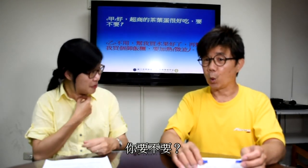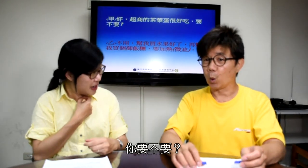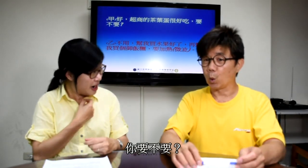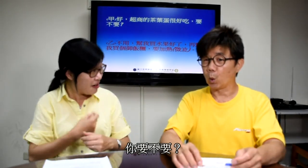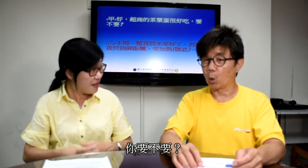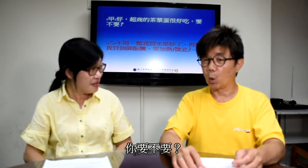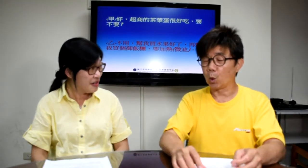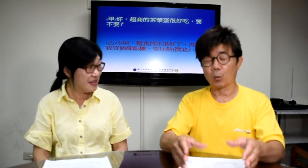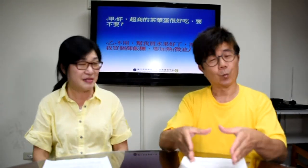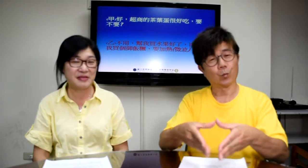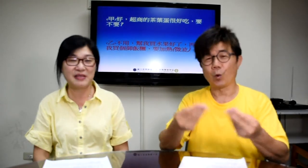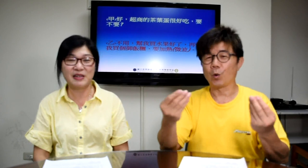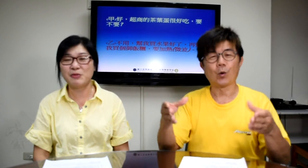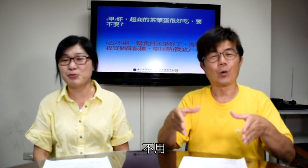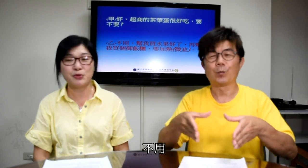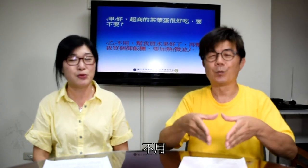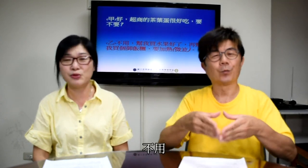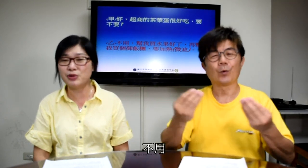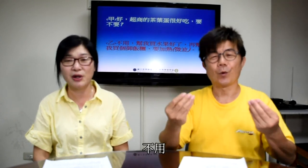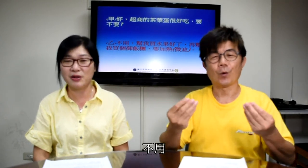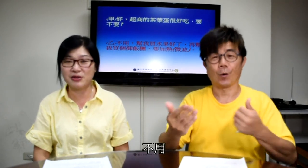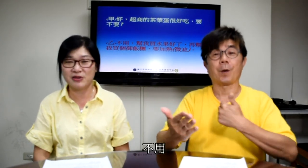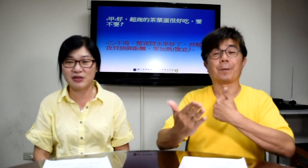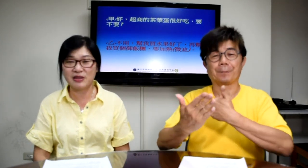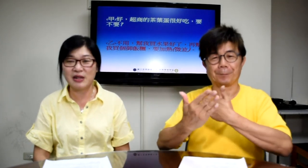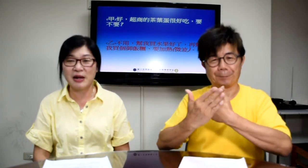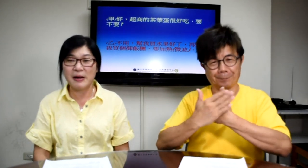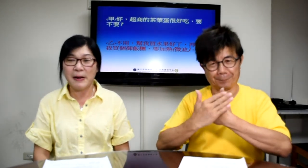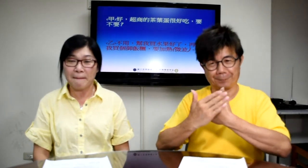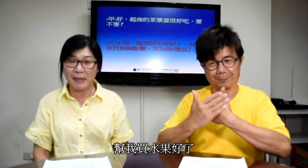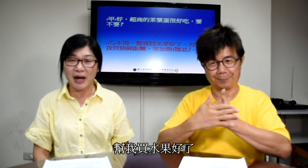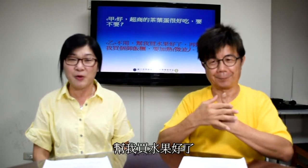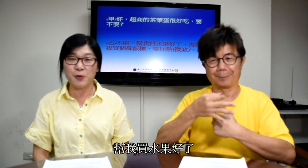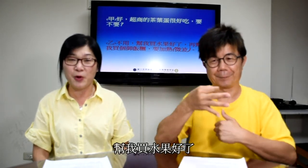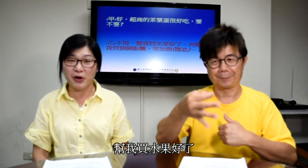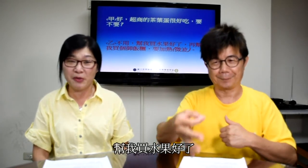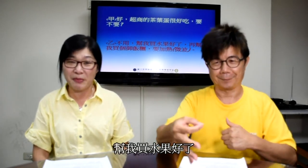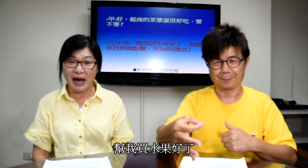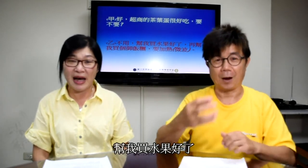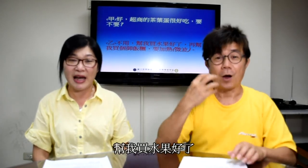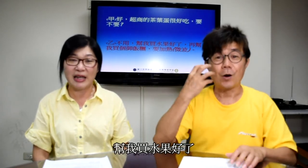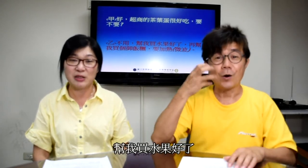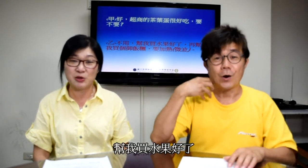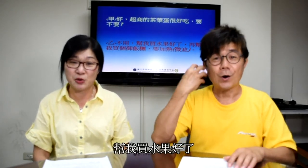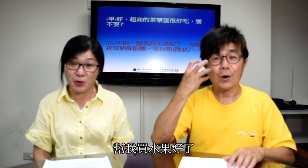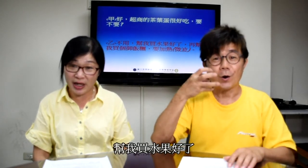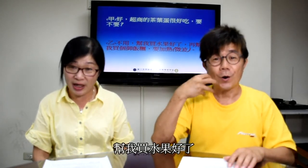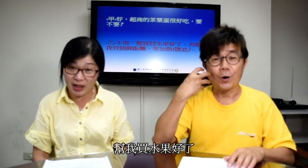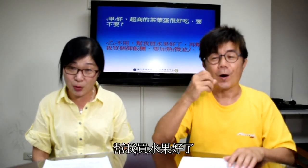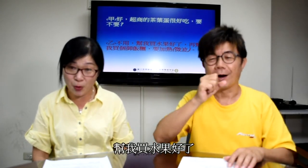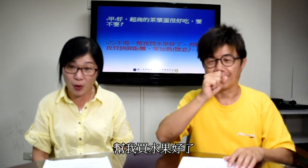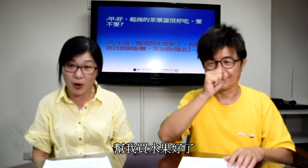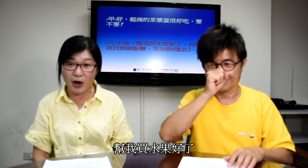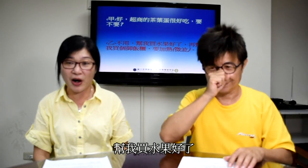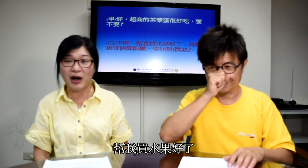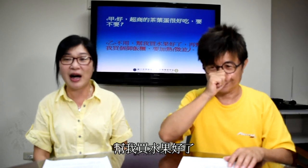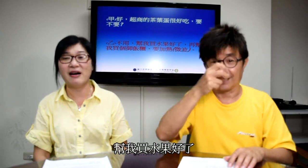要？不用，帮我买水果好